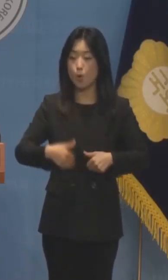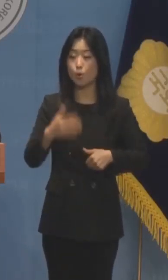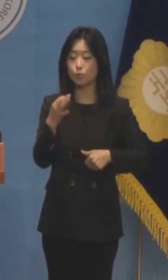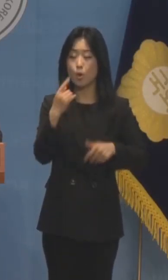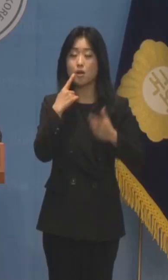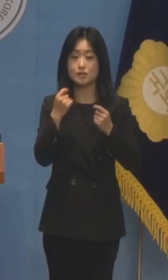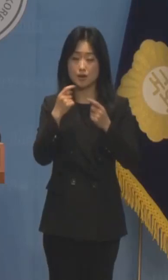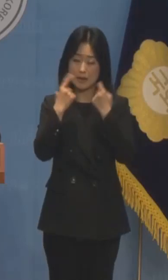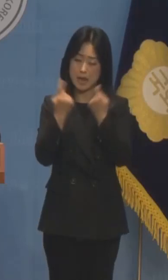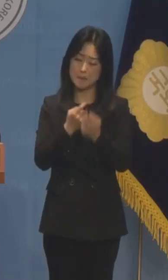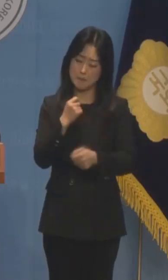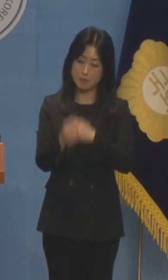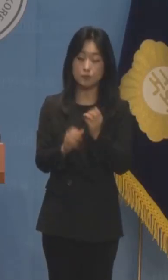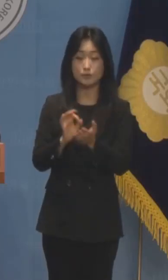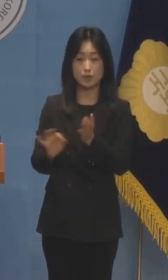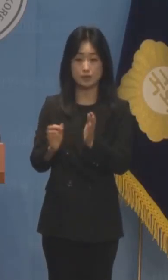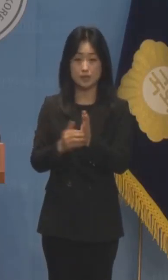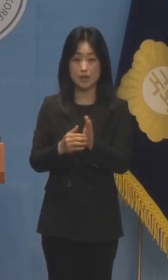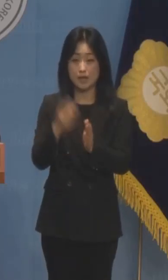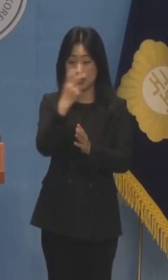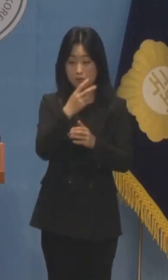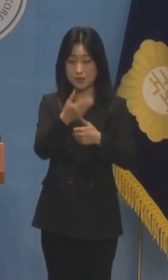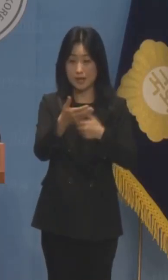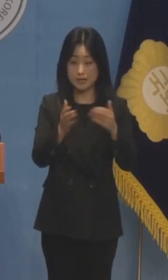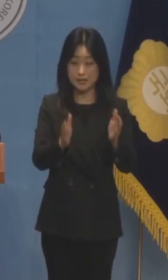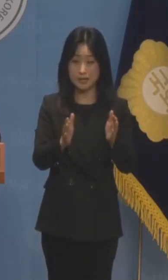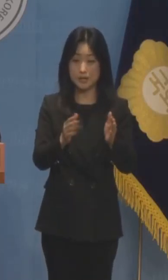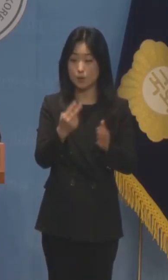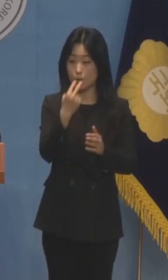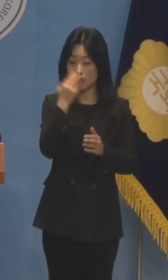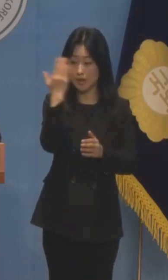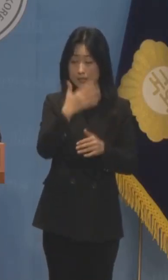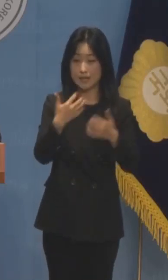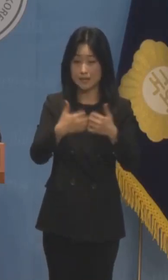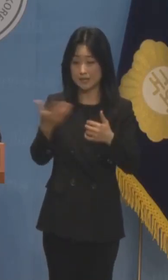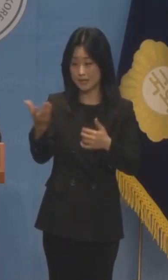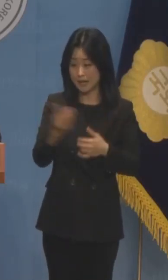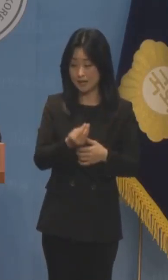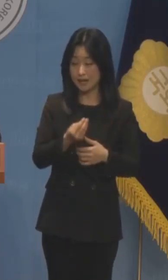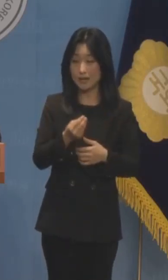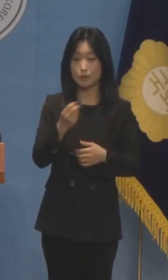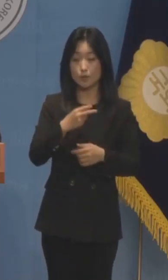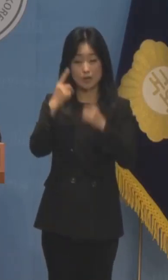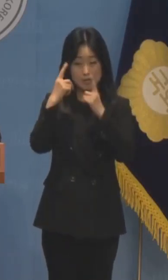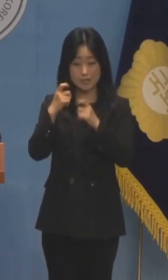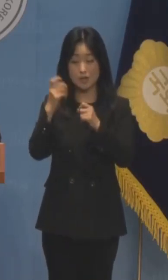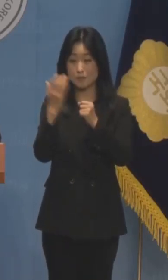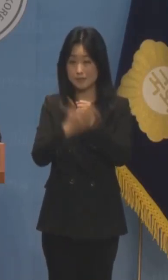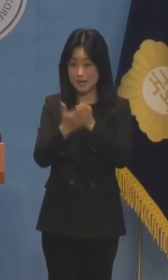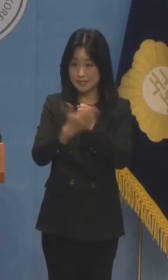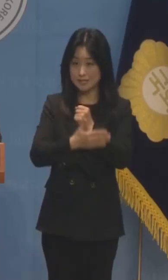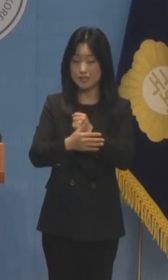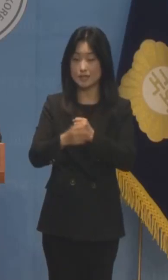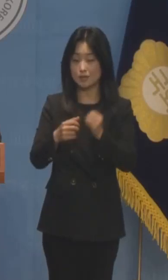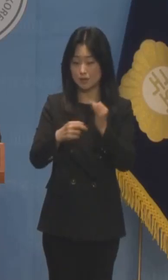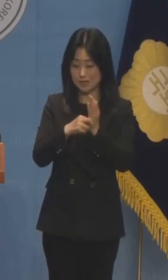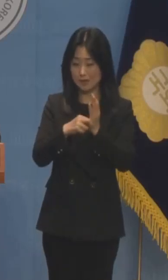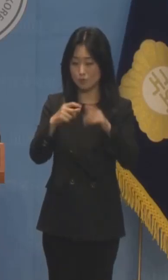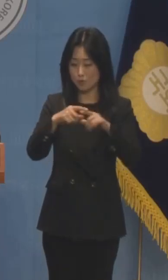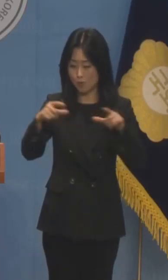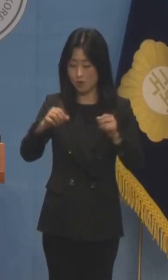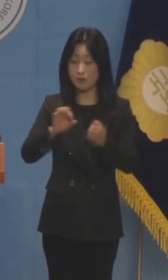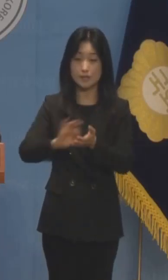사용하기도 했습니다. 검사실 공기청정기 렌탈비, 검찰 간부 기념사진 비용, 상품권 구입비 등으로 지출한